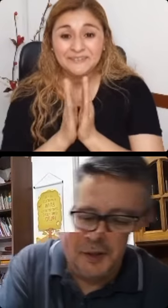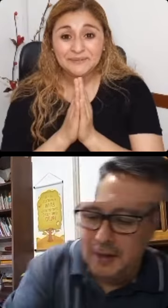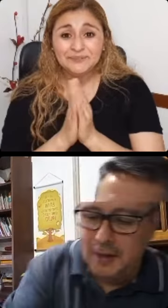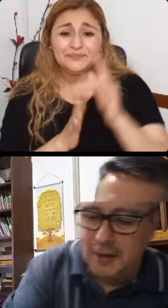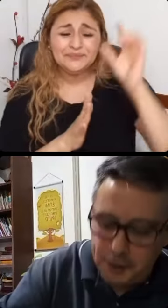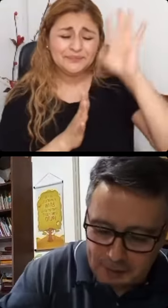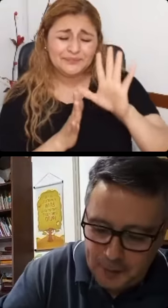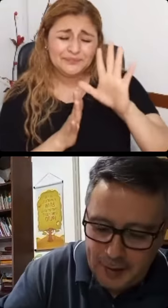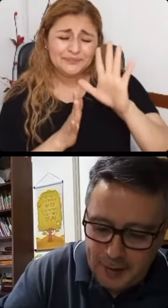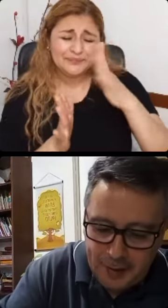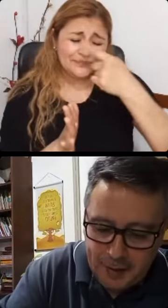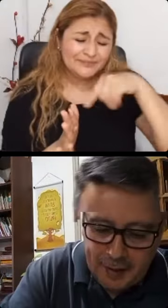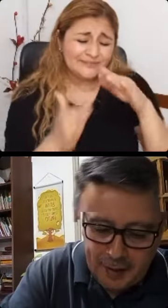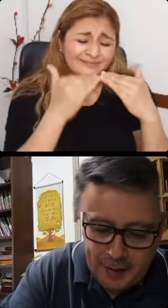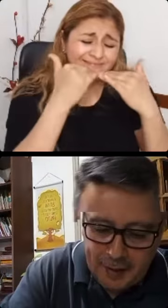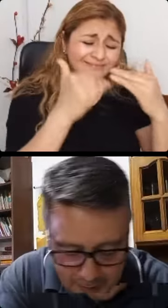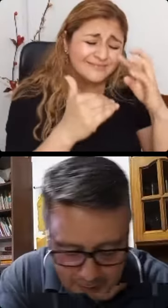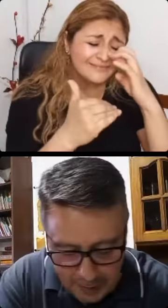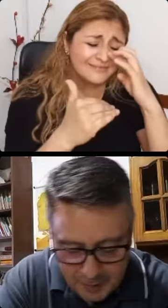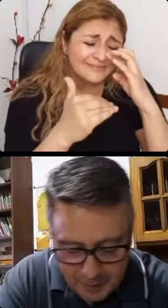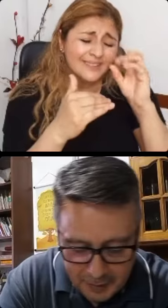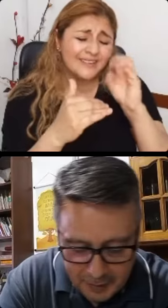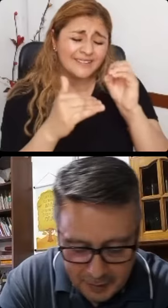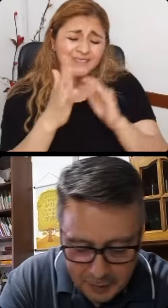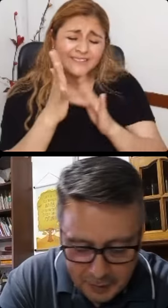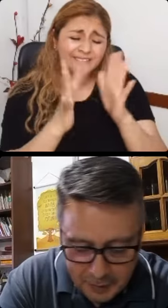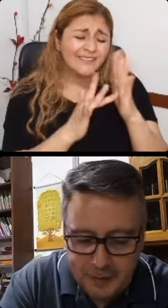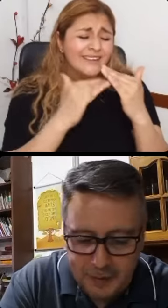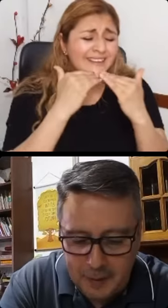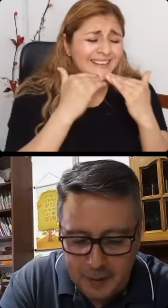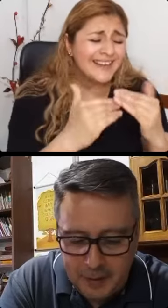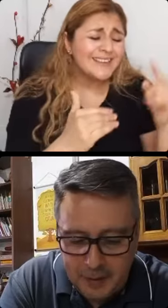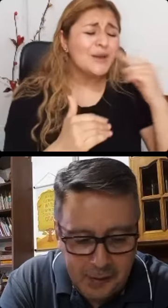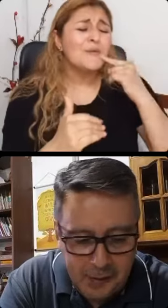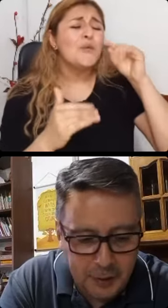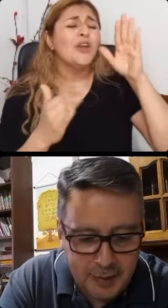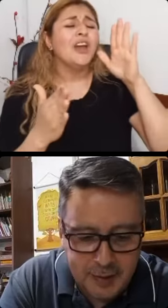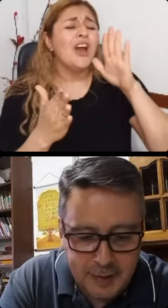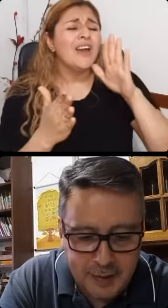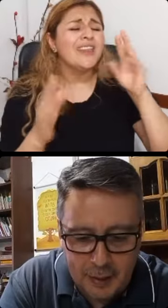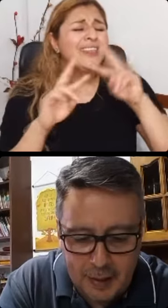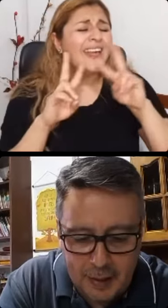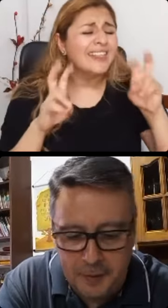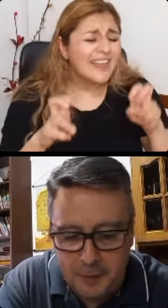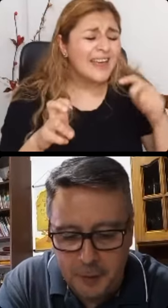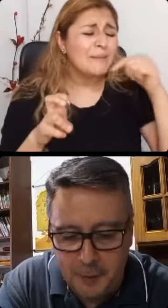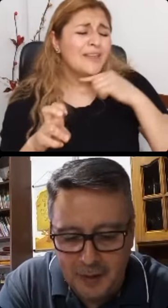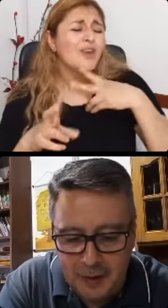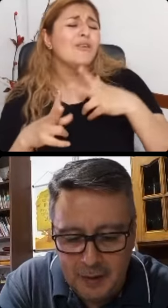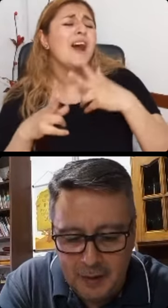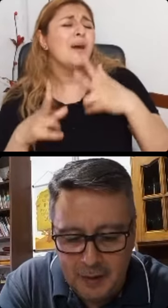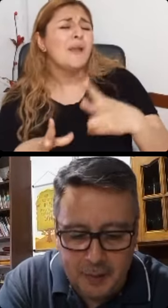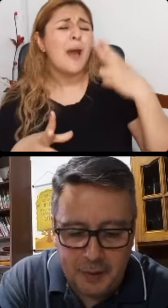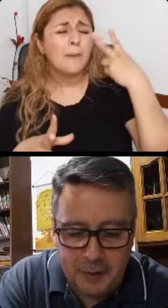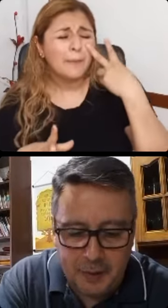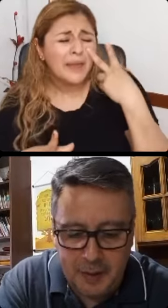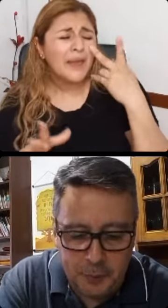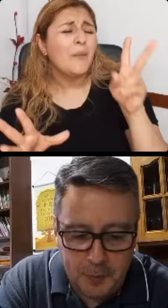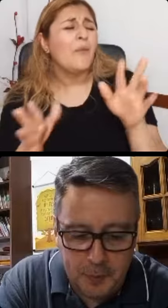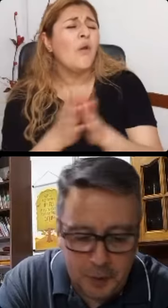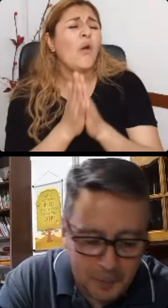Señor tomamos las gracias Padre en el nombre de Jesús por este tema que ha traído Nancy Señor a este vivo gracias